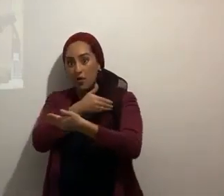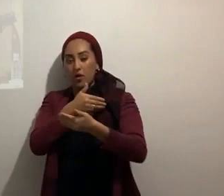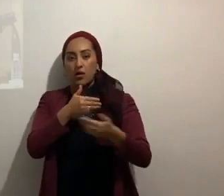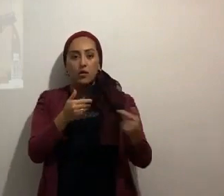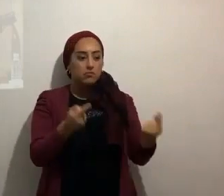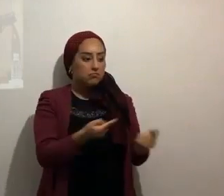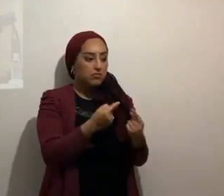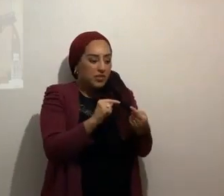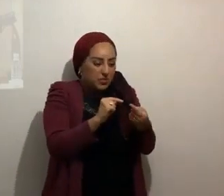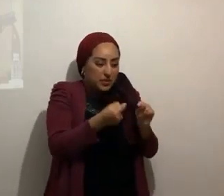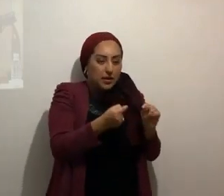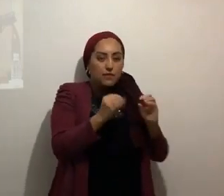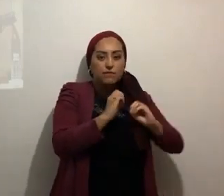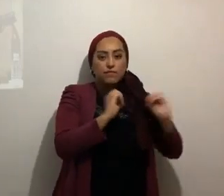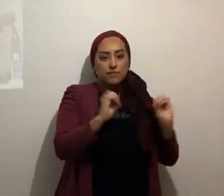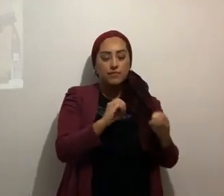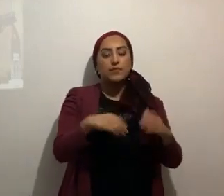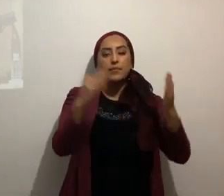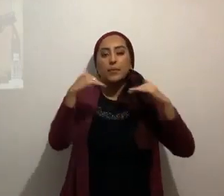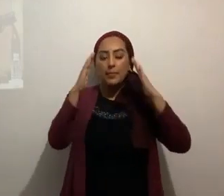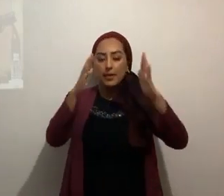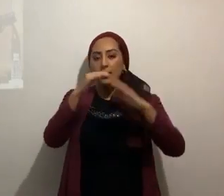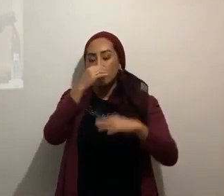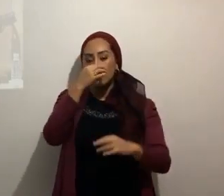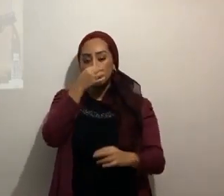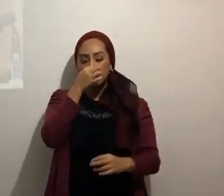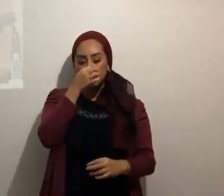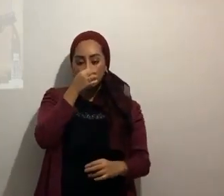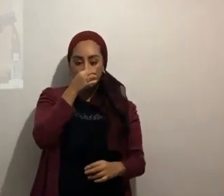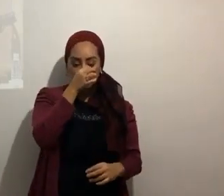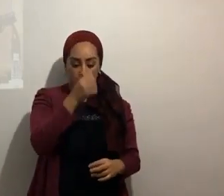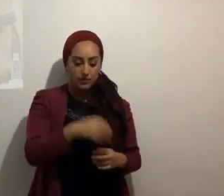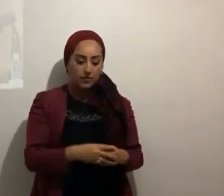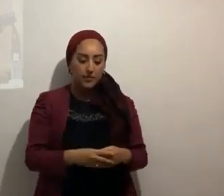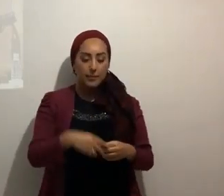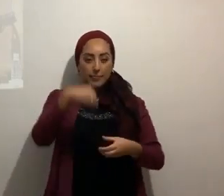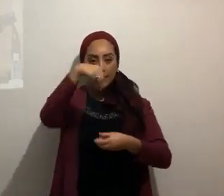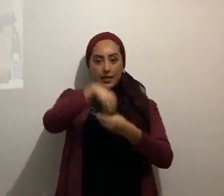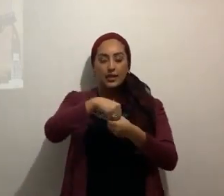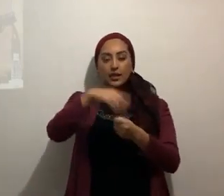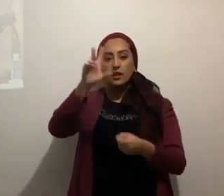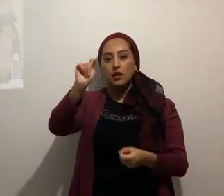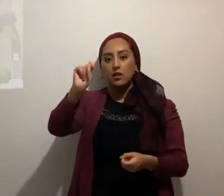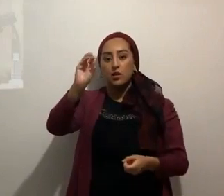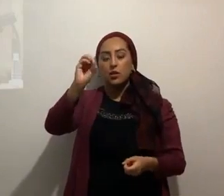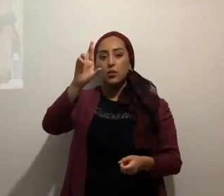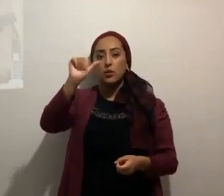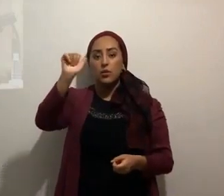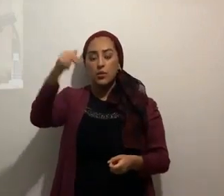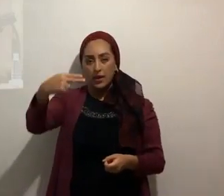mucha atención, pongan mucha atención. En la Torah